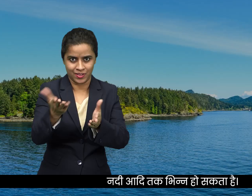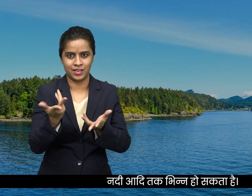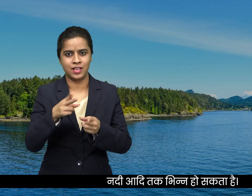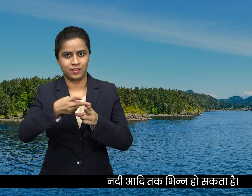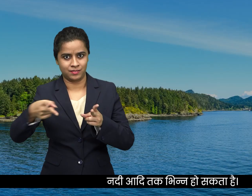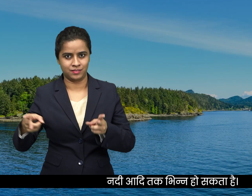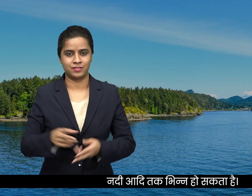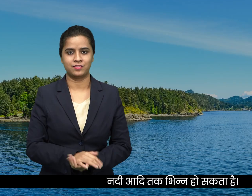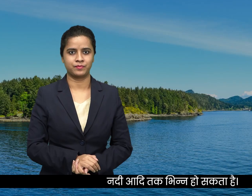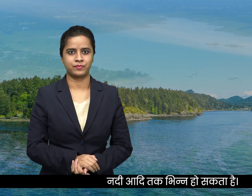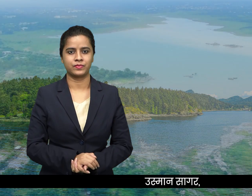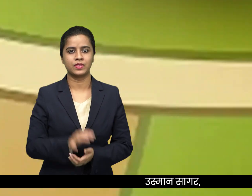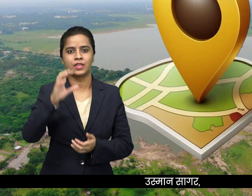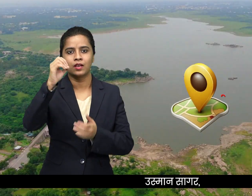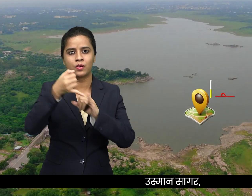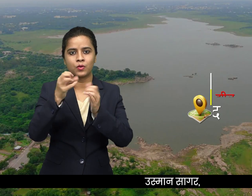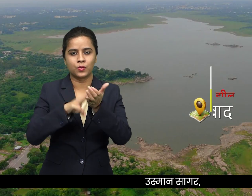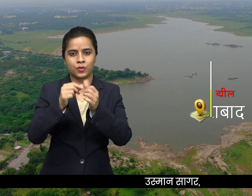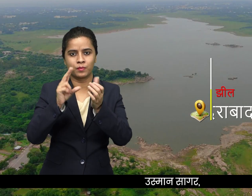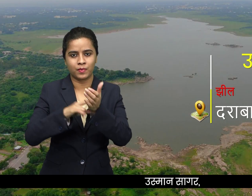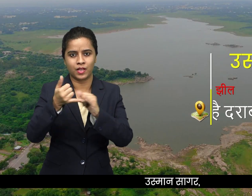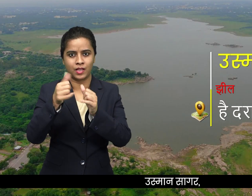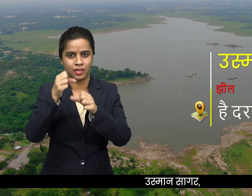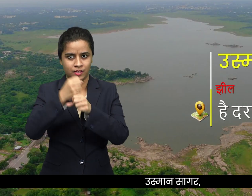है। उस्मान सागर,